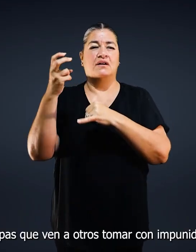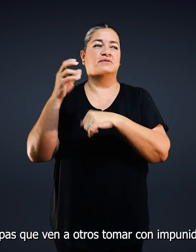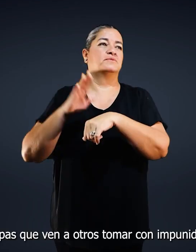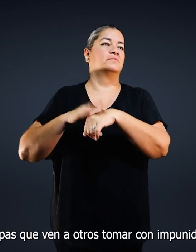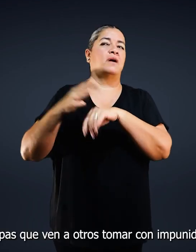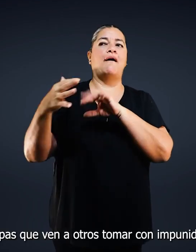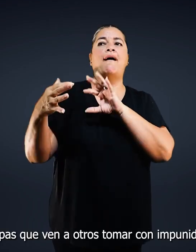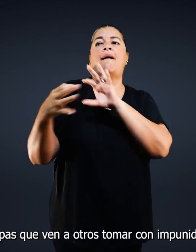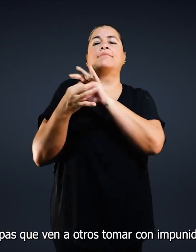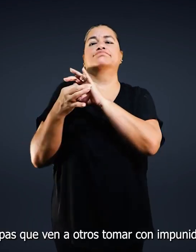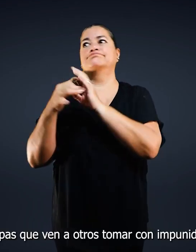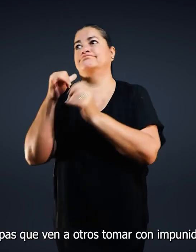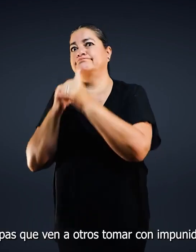Copas que ven a otros tomar con impunidad.